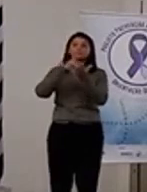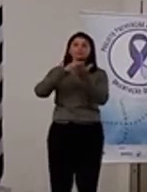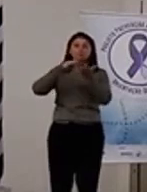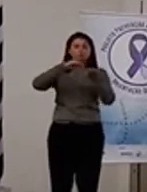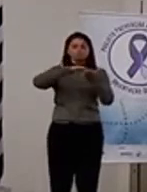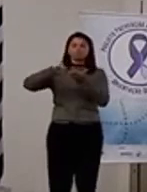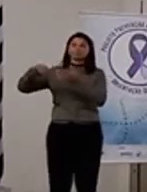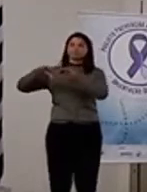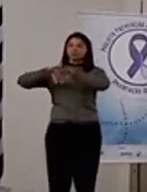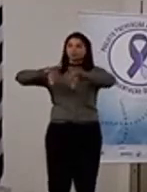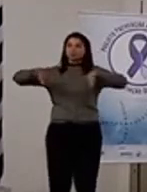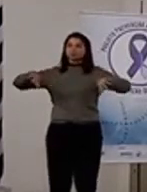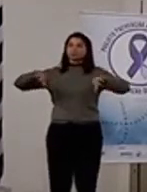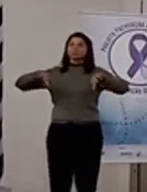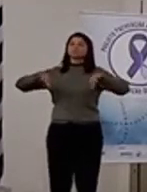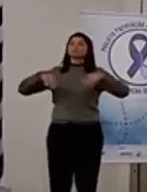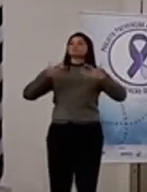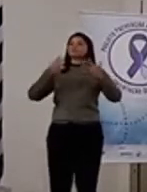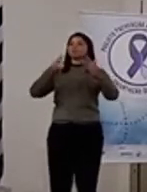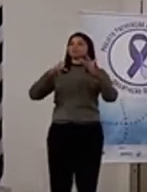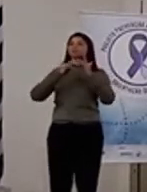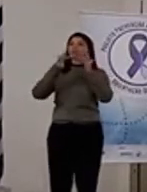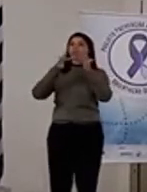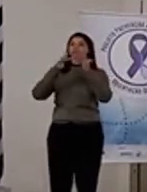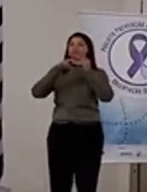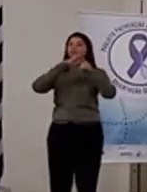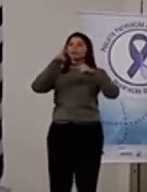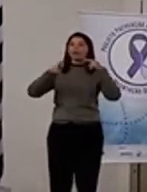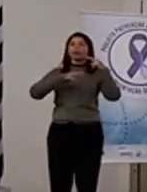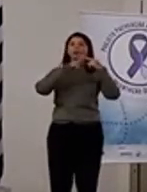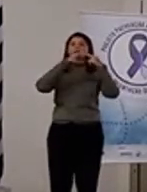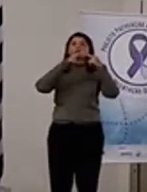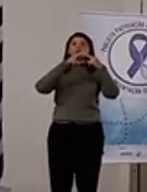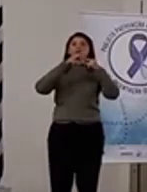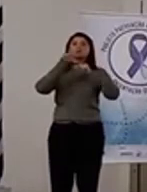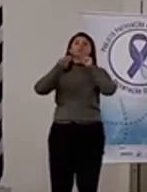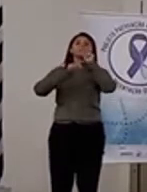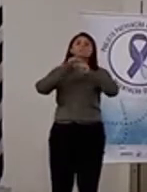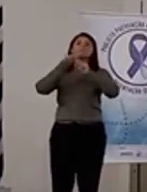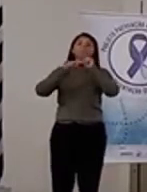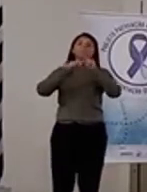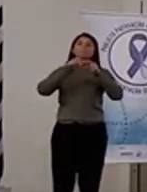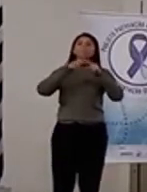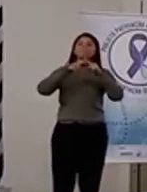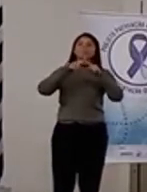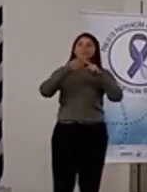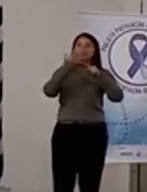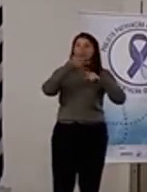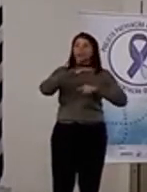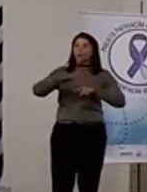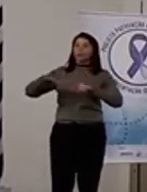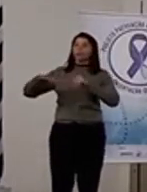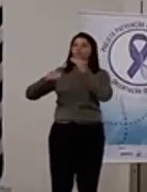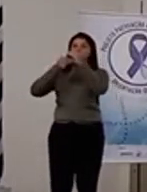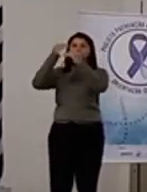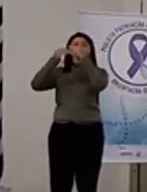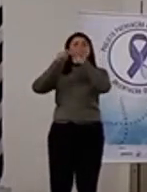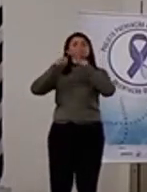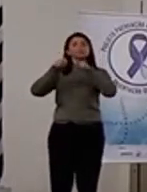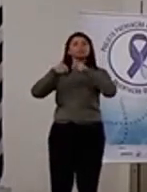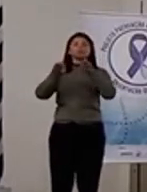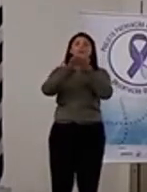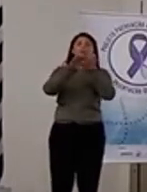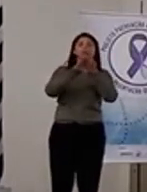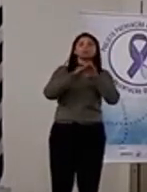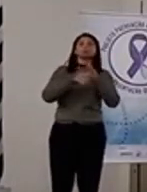né? É como se elas estivessem todas em conexão, porque uma criança com a malformação pode ter também uma disrupção e pode ter